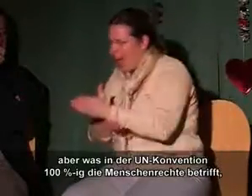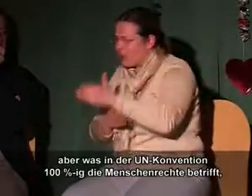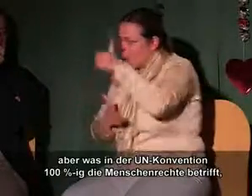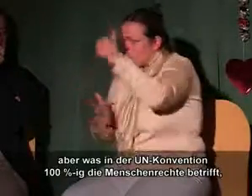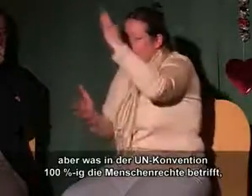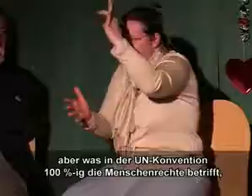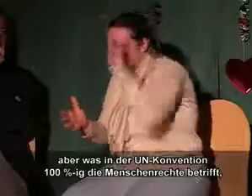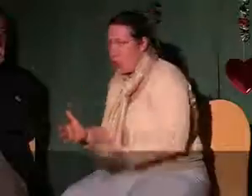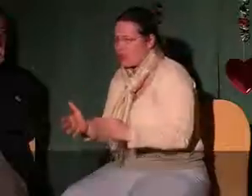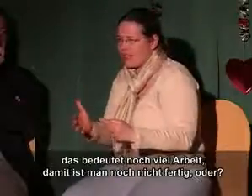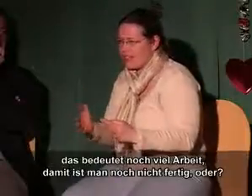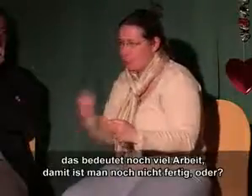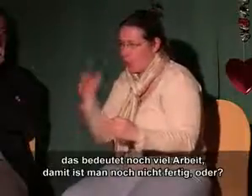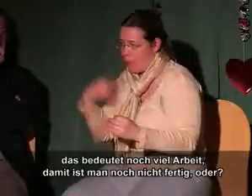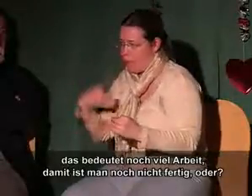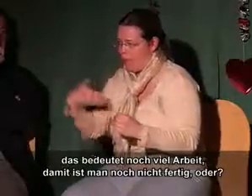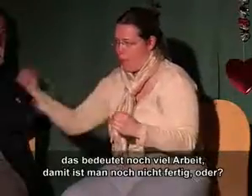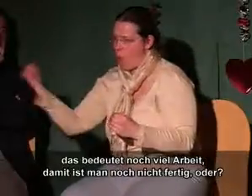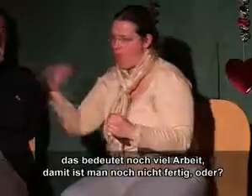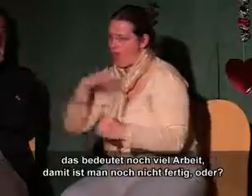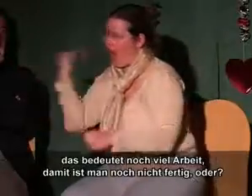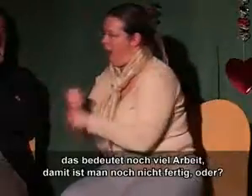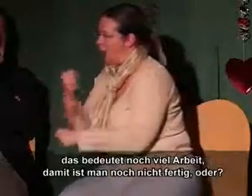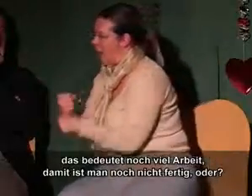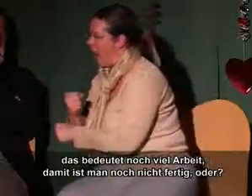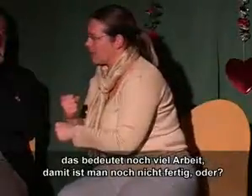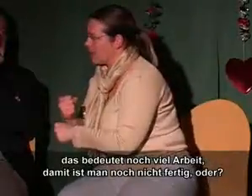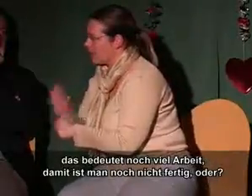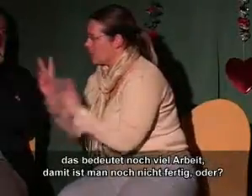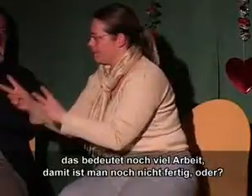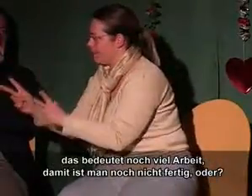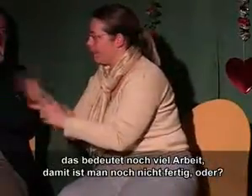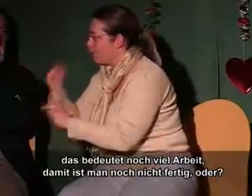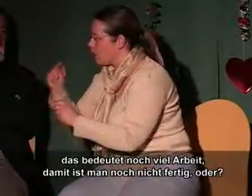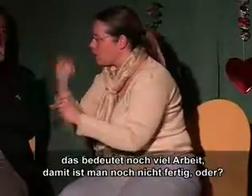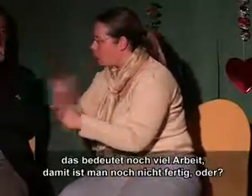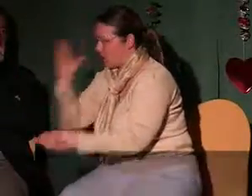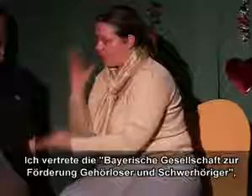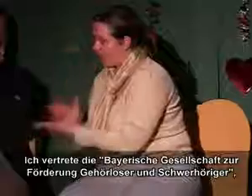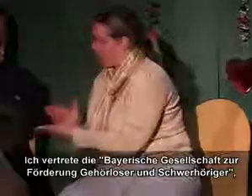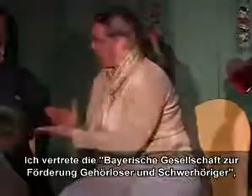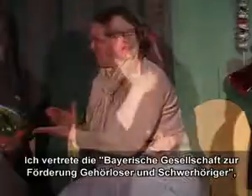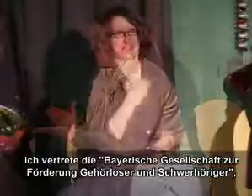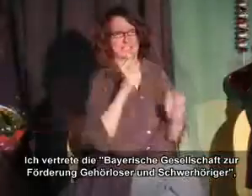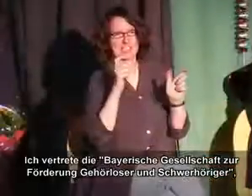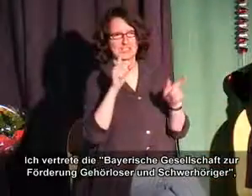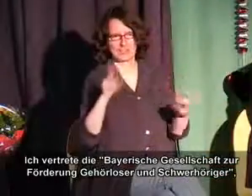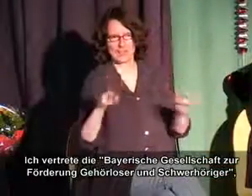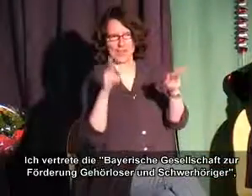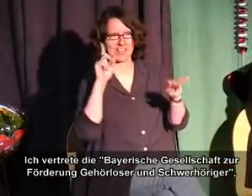die Menschenrechte betrifft, das bedeutet noch viel Arbeit. Damit ist man noch nicht fertig, oder? Ich vertrete die